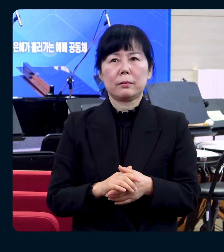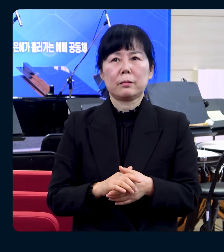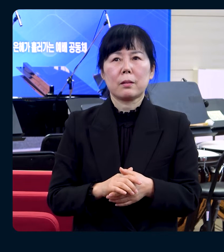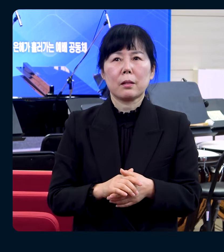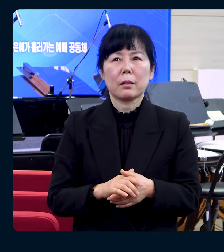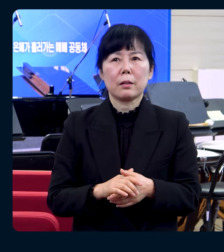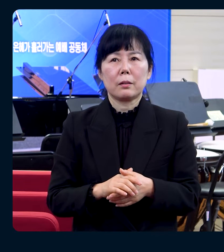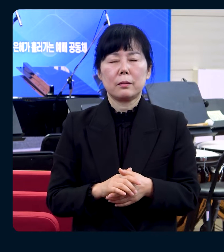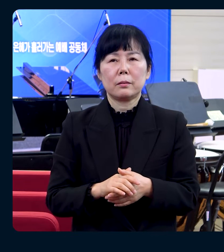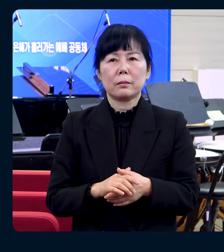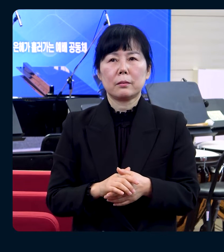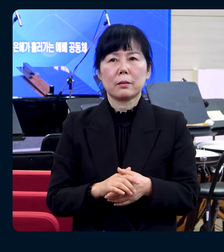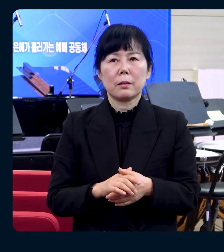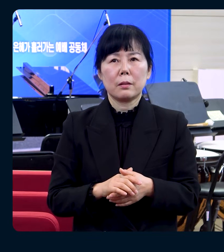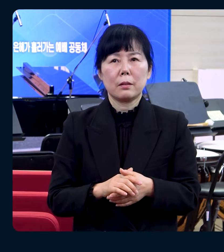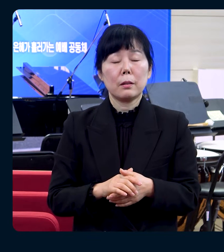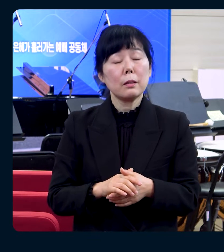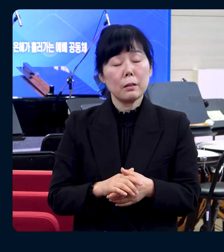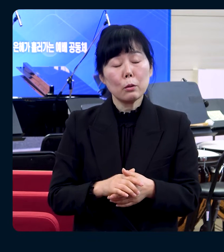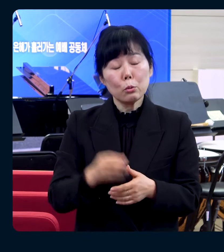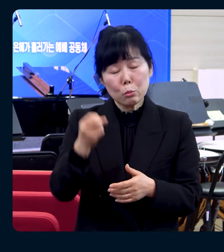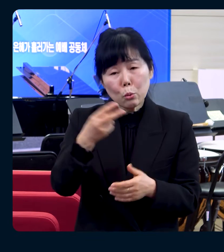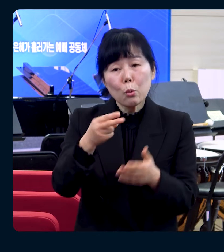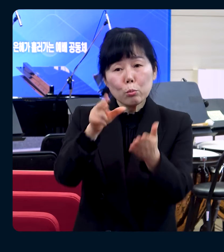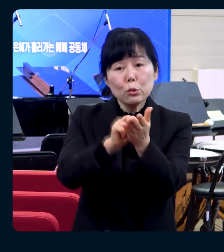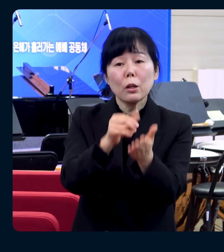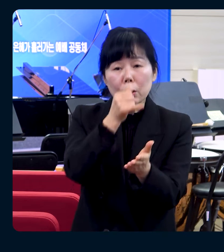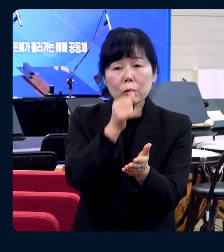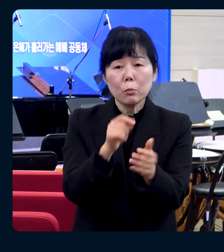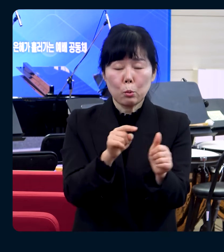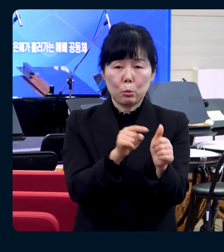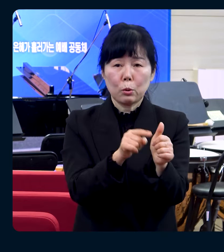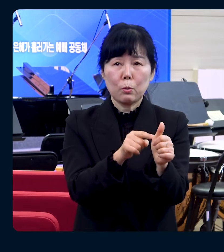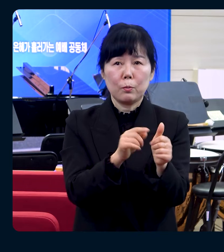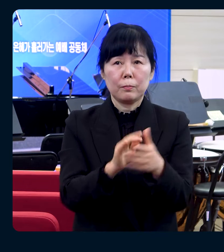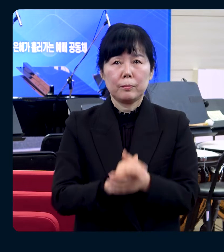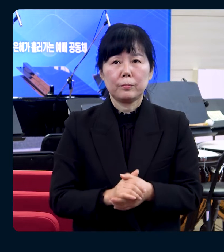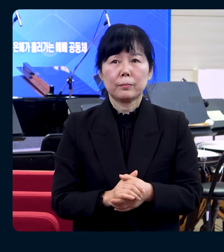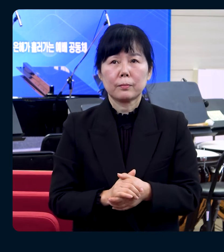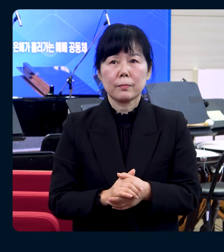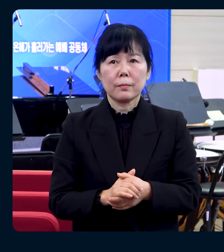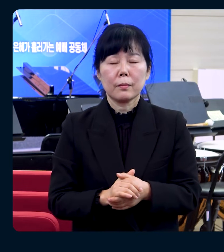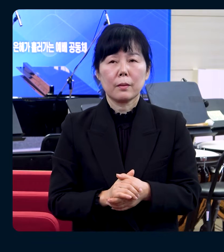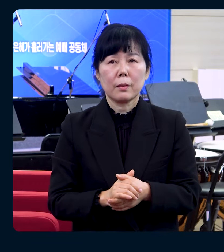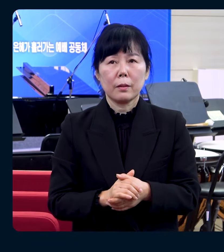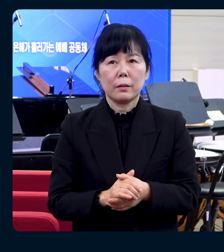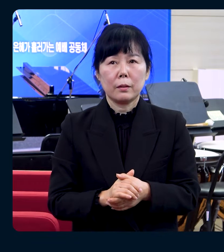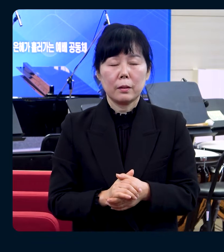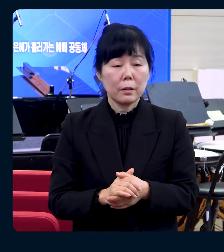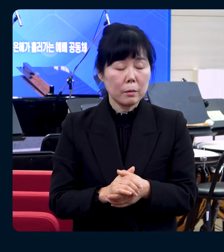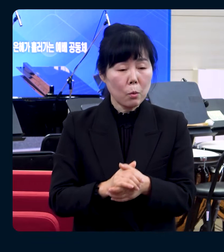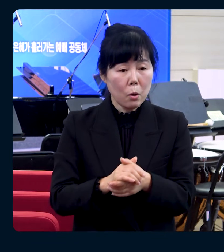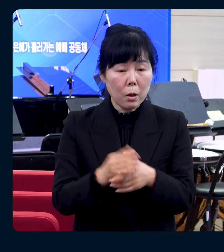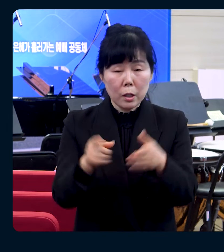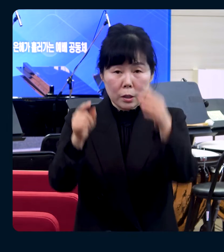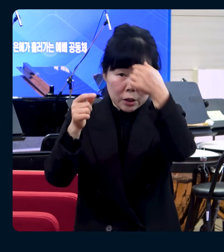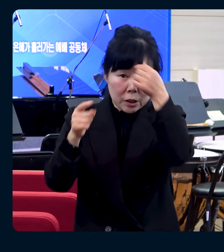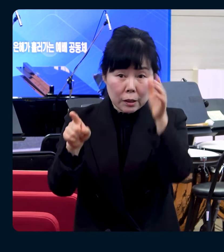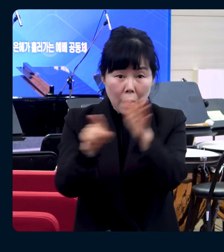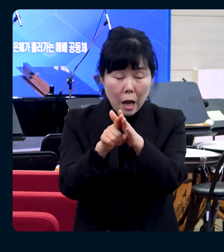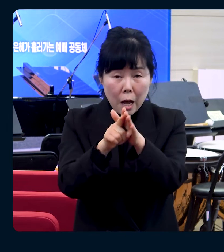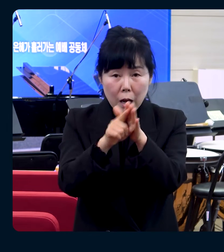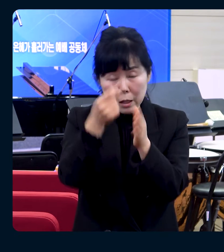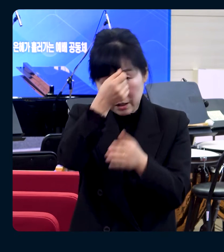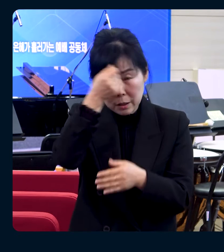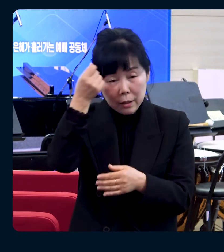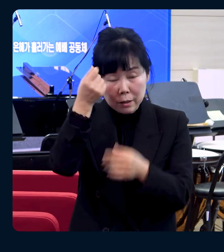거예요. 자, 그런데 문제가 또 하나 있는 게 뭐냐면 그 당시 그 교단, 그 신학교가